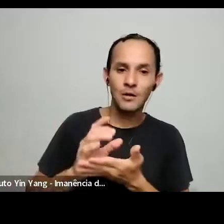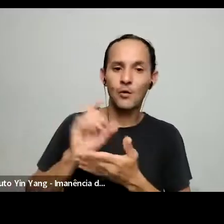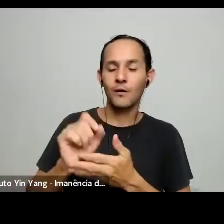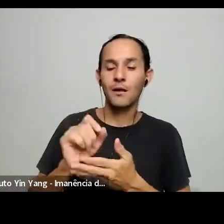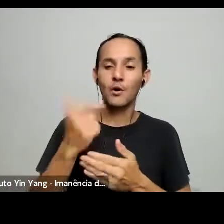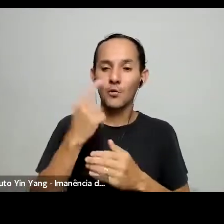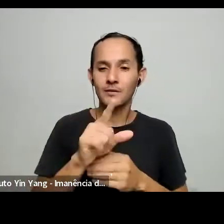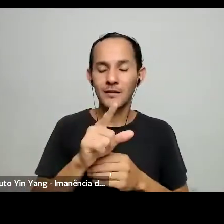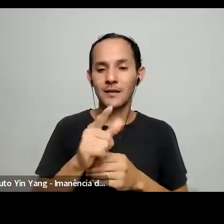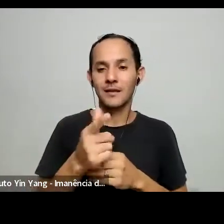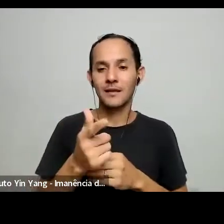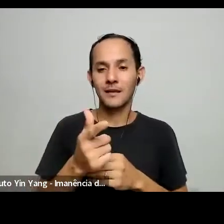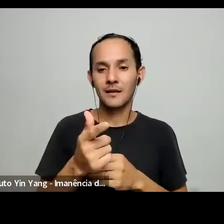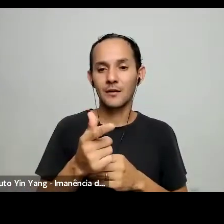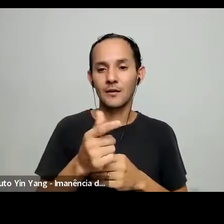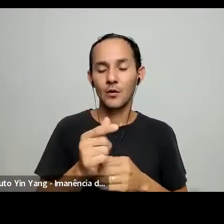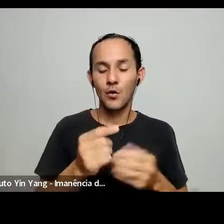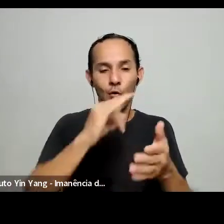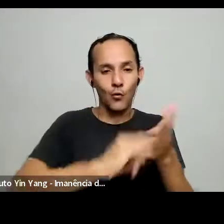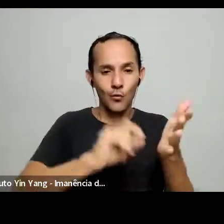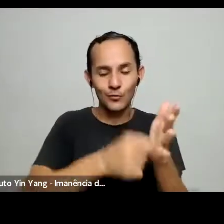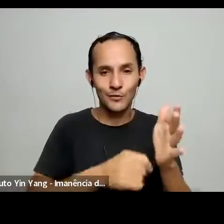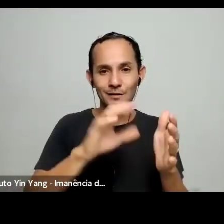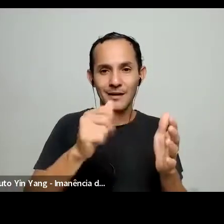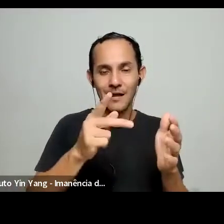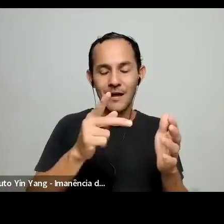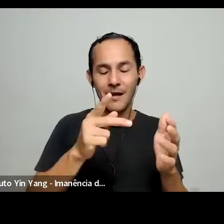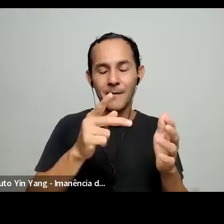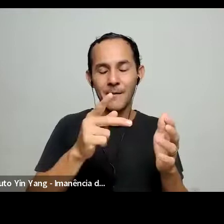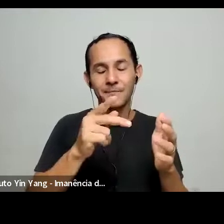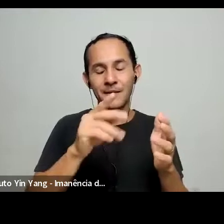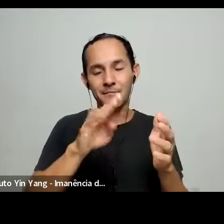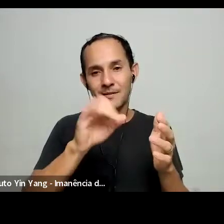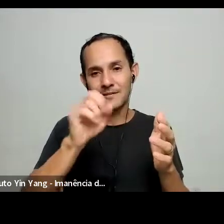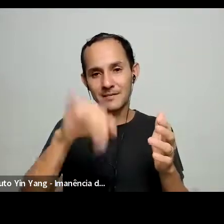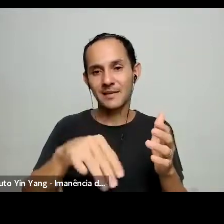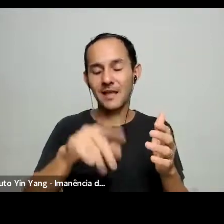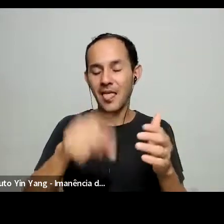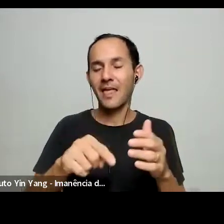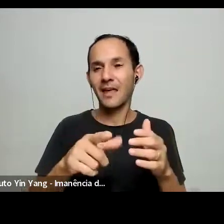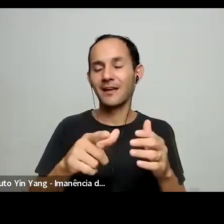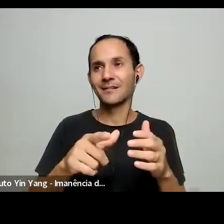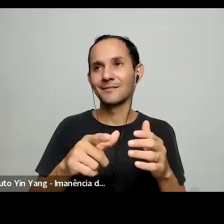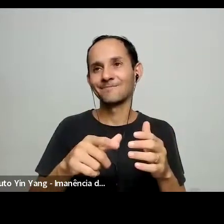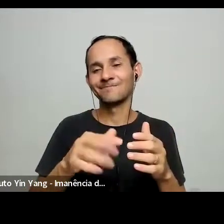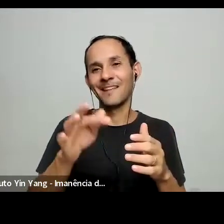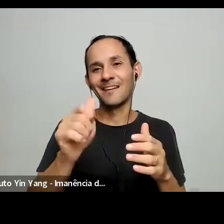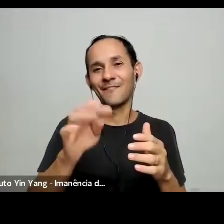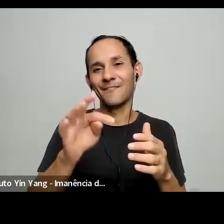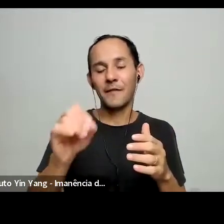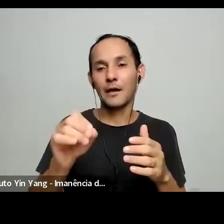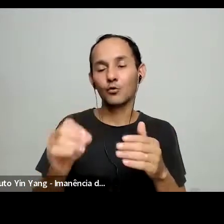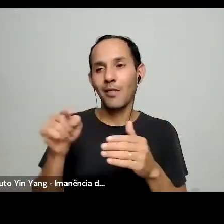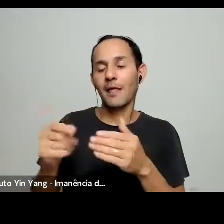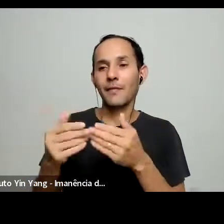poder trazer, né, para fazer esse contrato com o Cabizim. É um negócio, é um fato que ainda está em aberto,